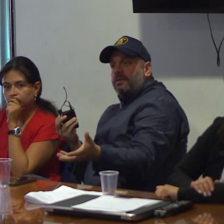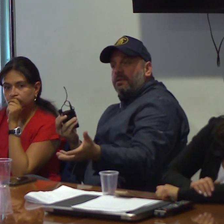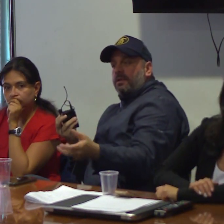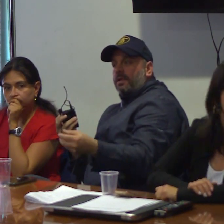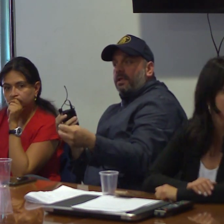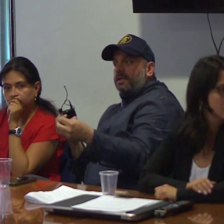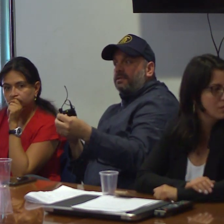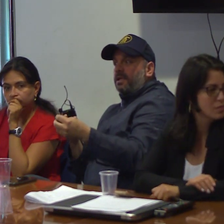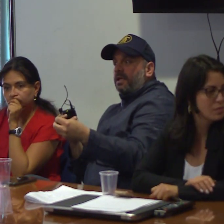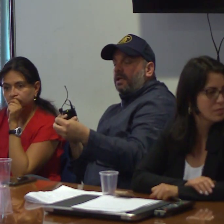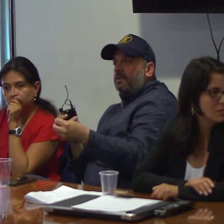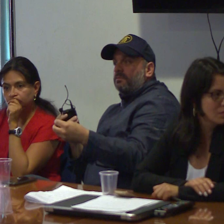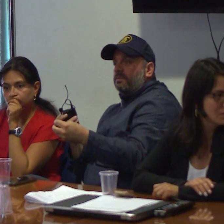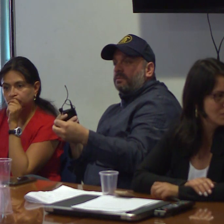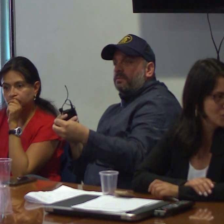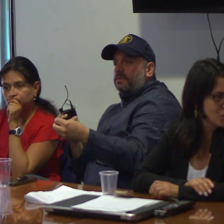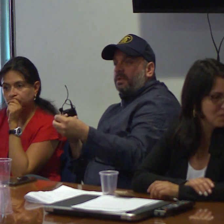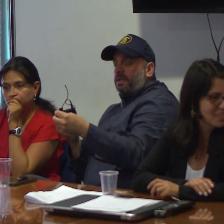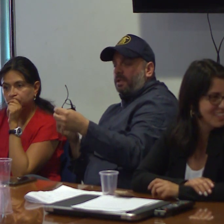mal, es que